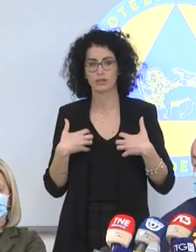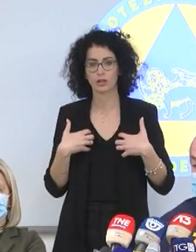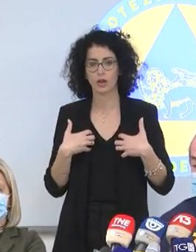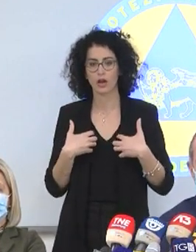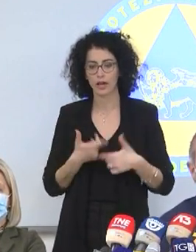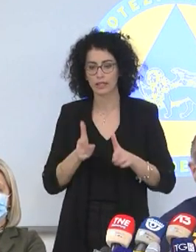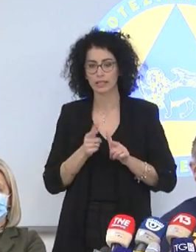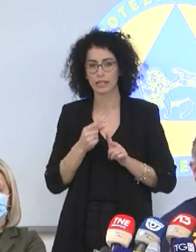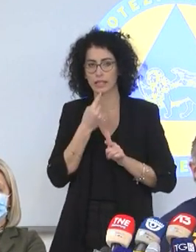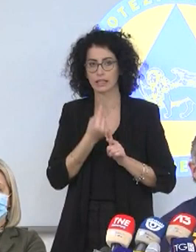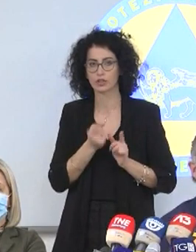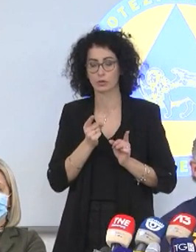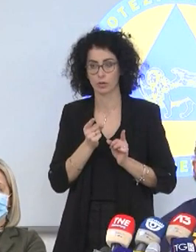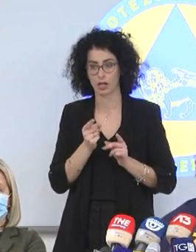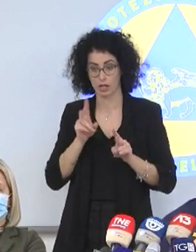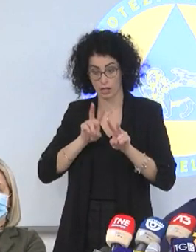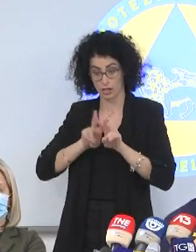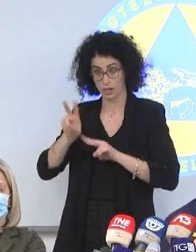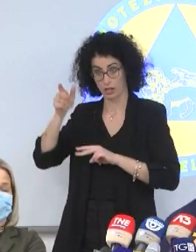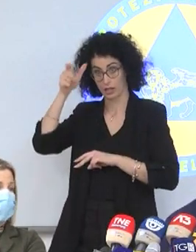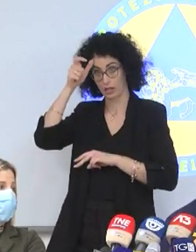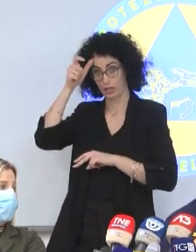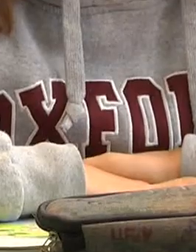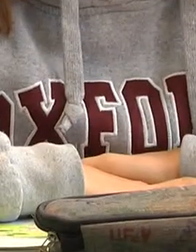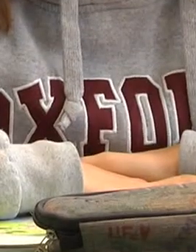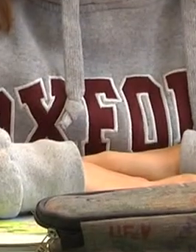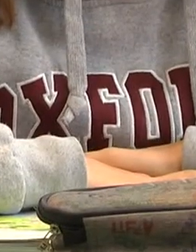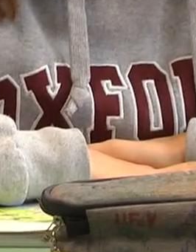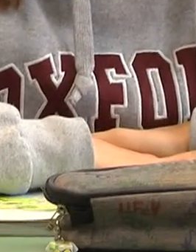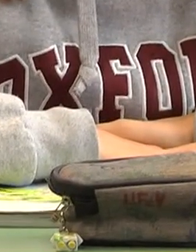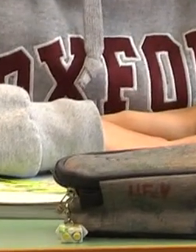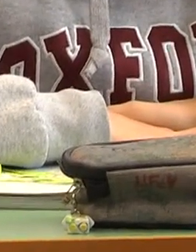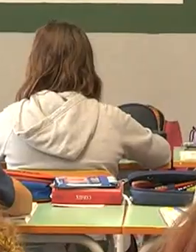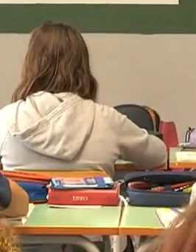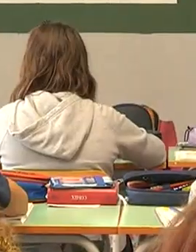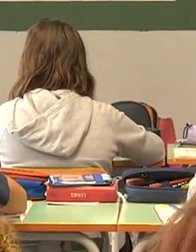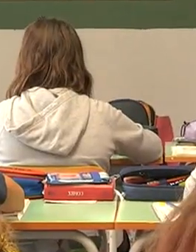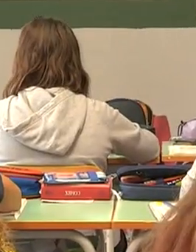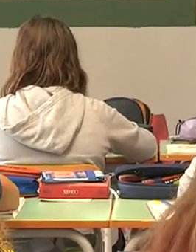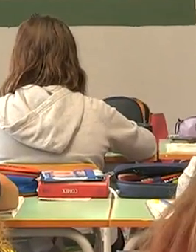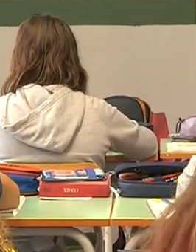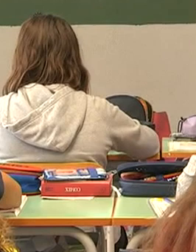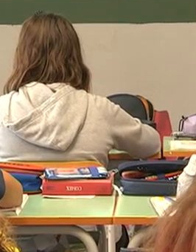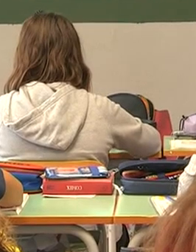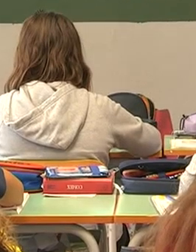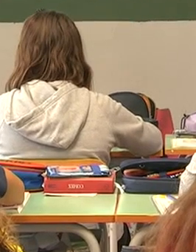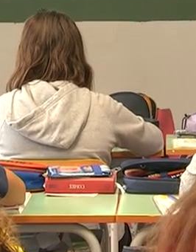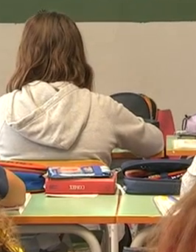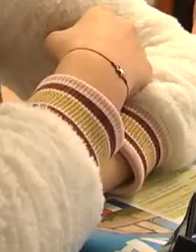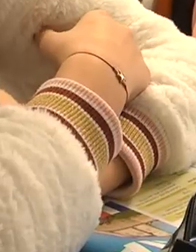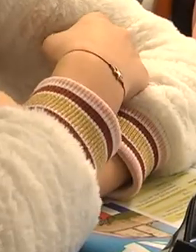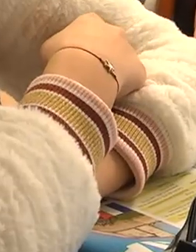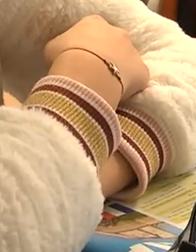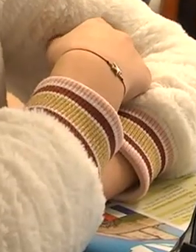che tutto quello che è stato deciso livello nazionale per il vento non vale al momento non c'è c'è amarezza i lettori che ci chiamano per dire di non